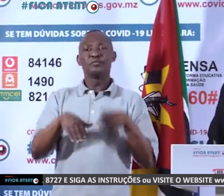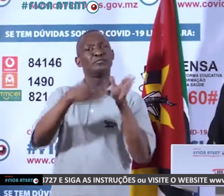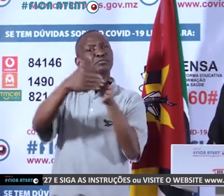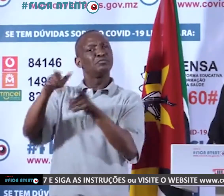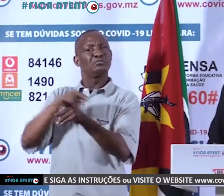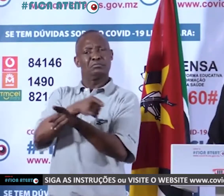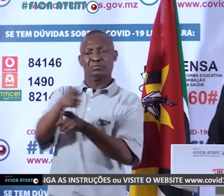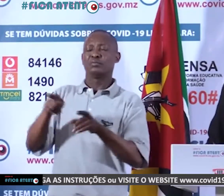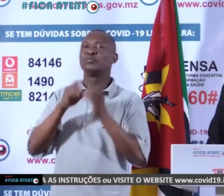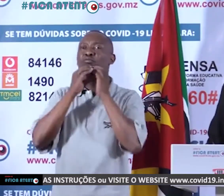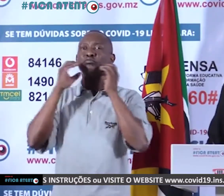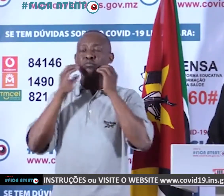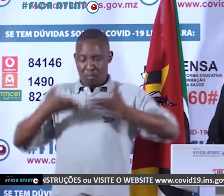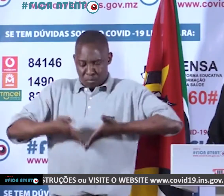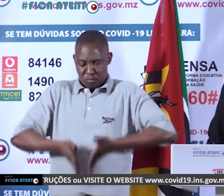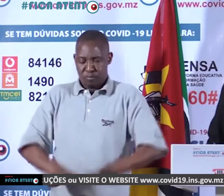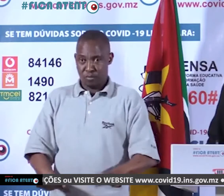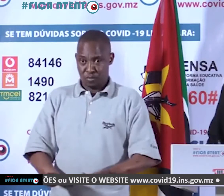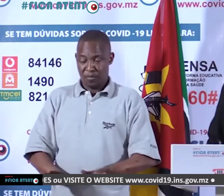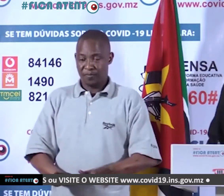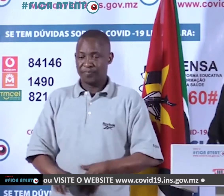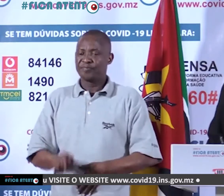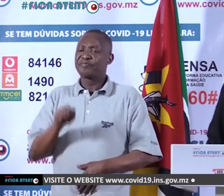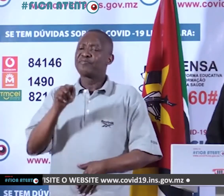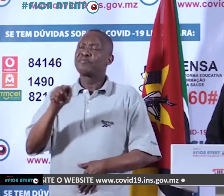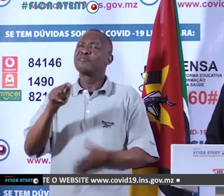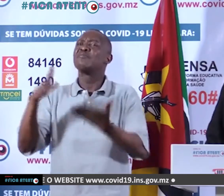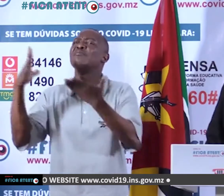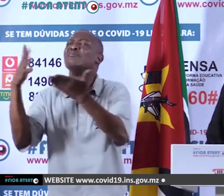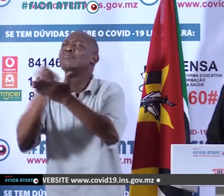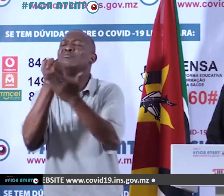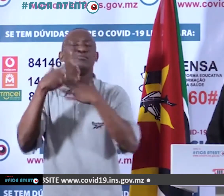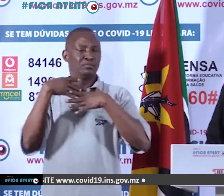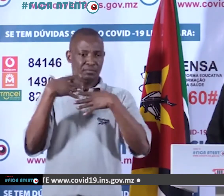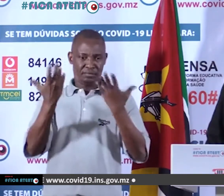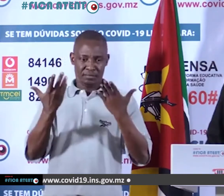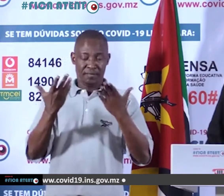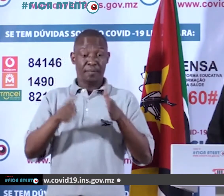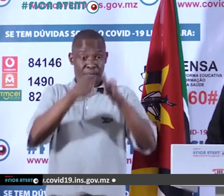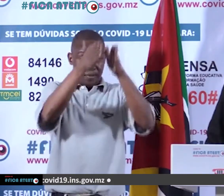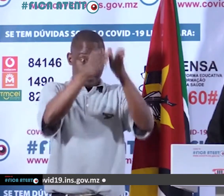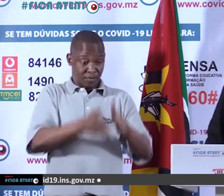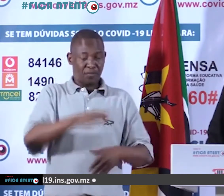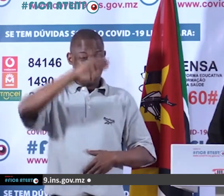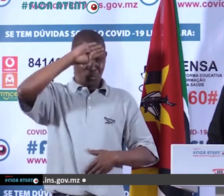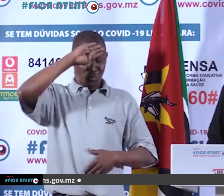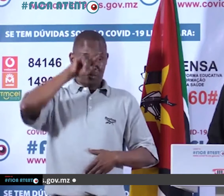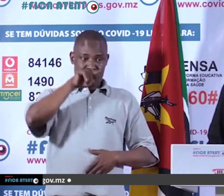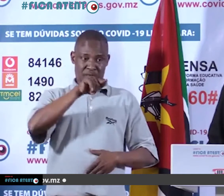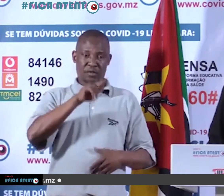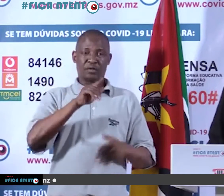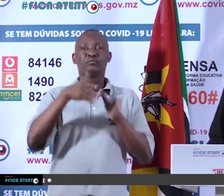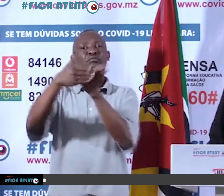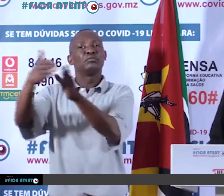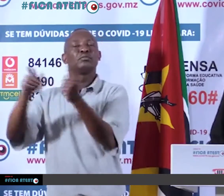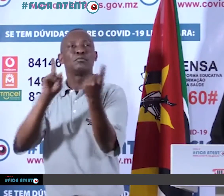nacionais e resultam do rastreio de contactos de casos positivos e também